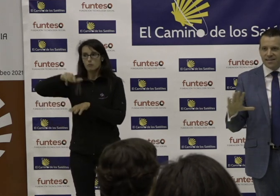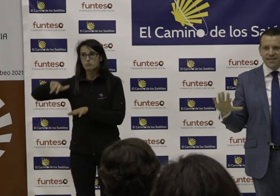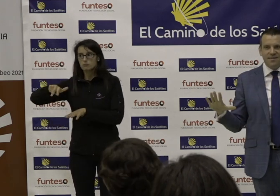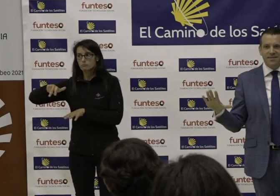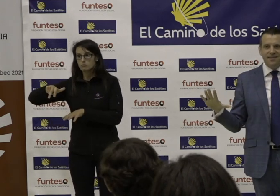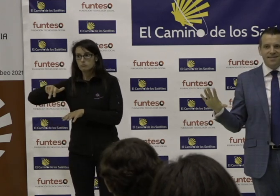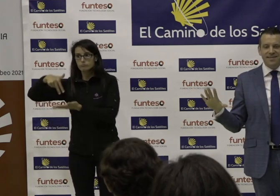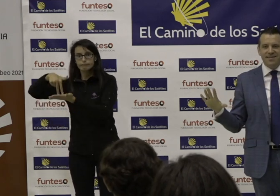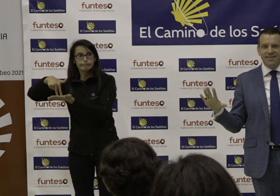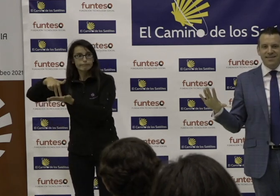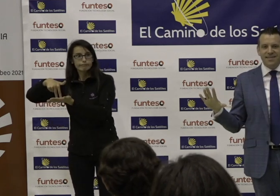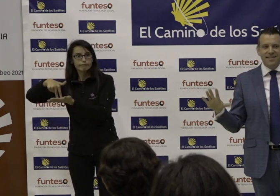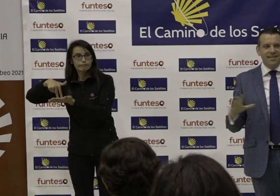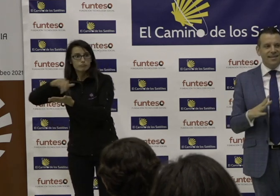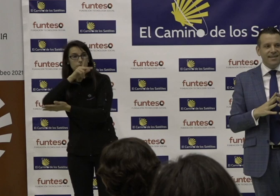Silencio.